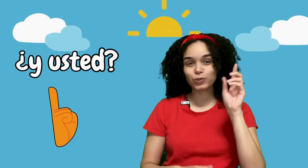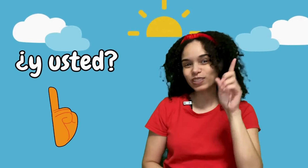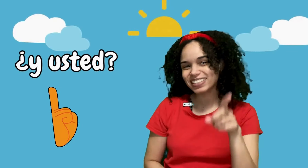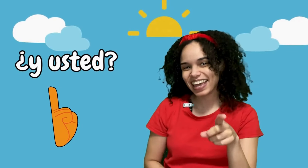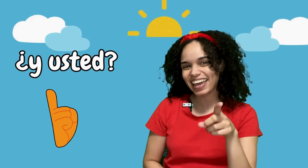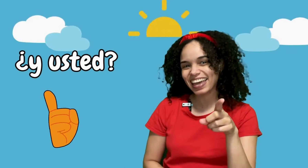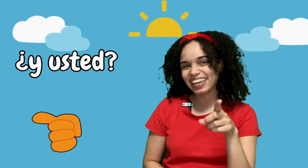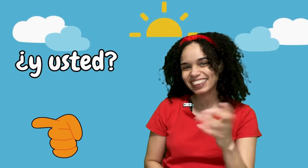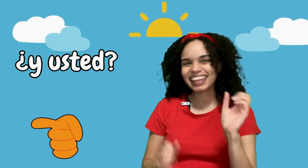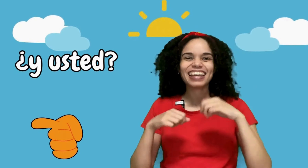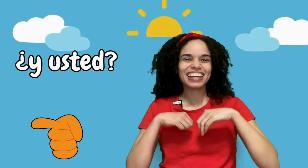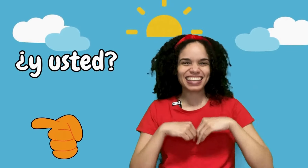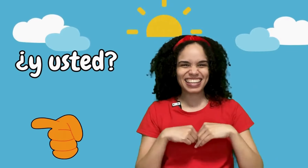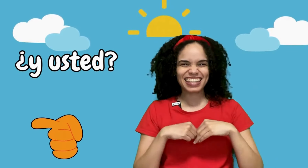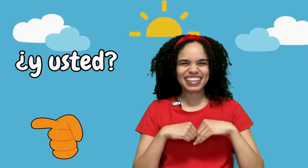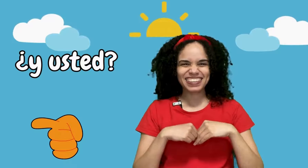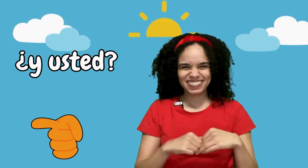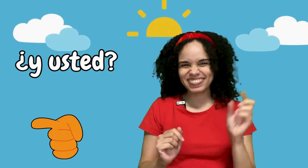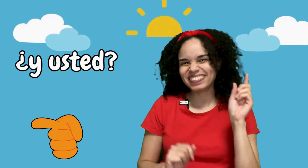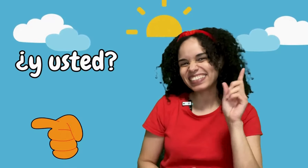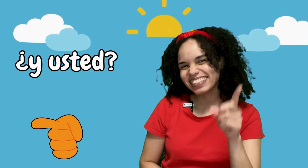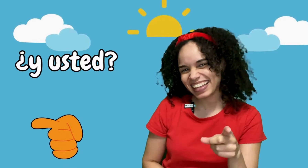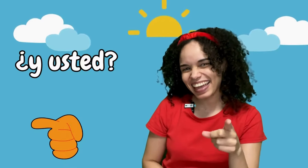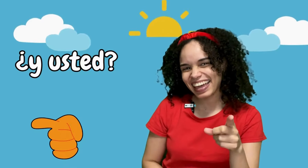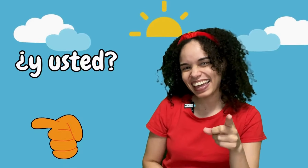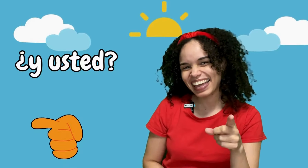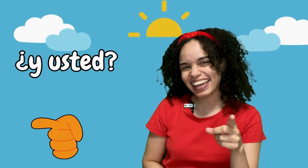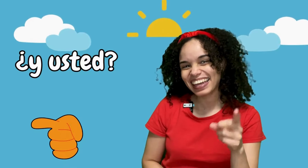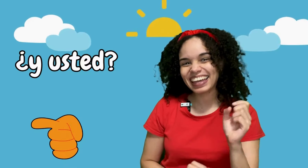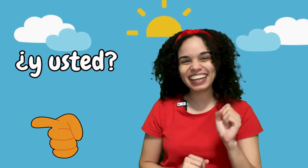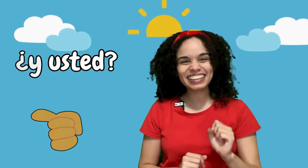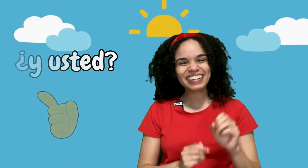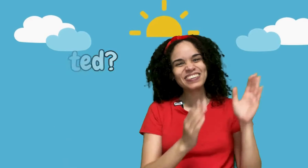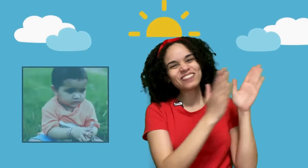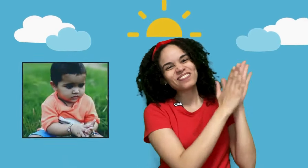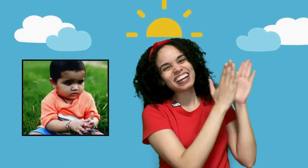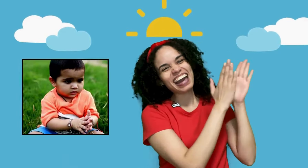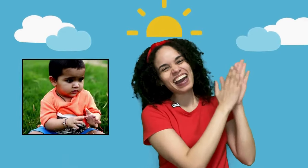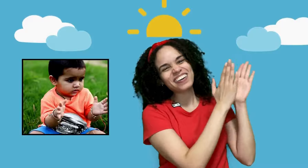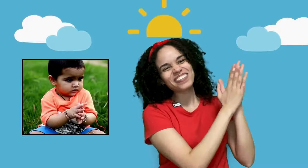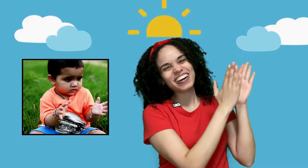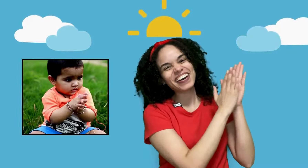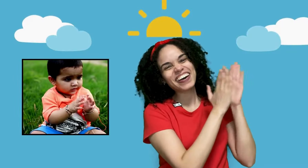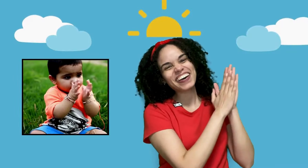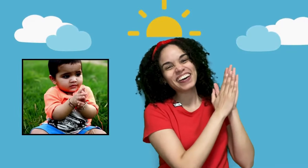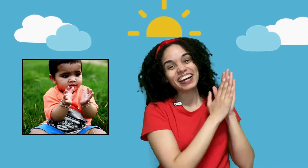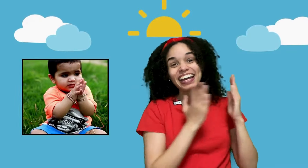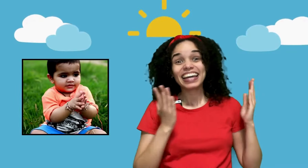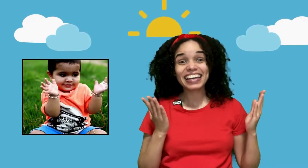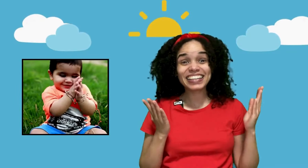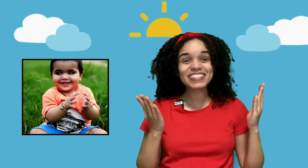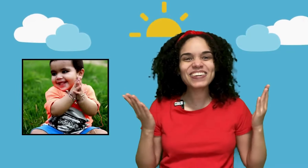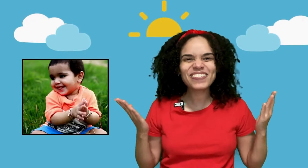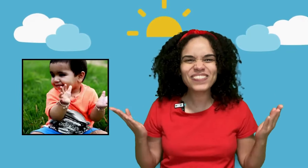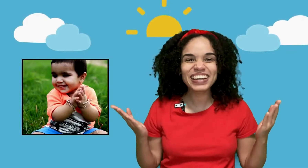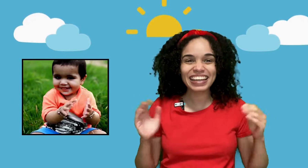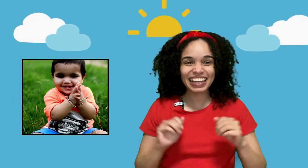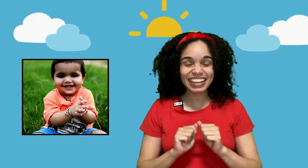usted y usted Bravo eso Fue